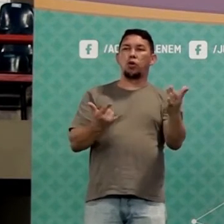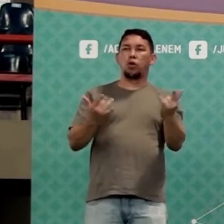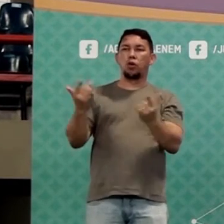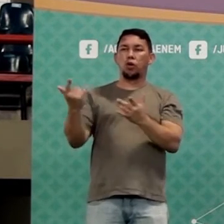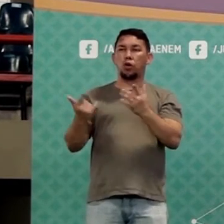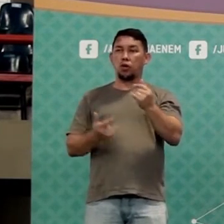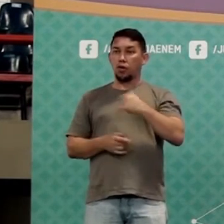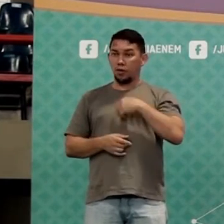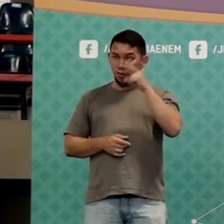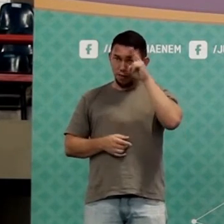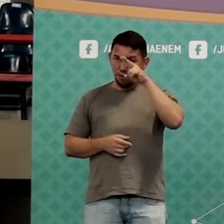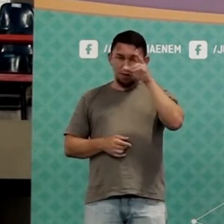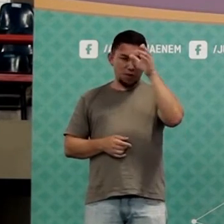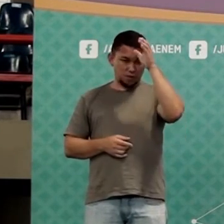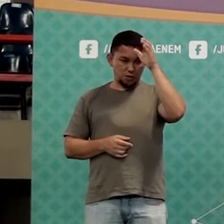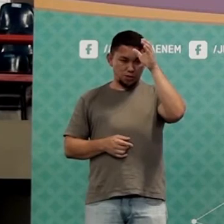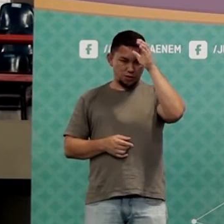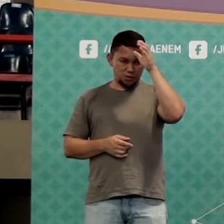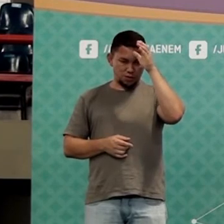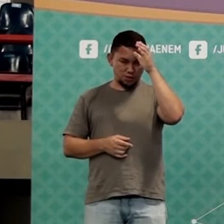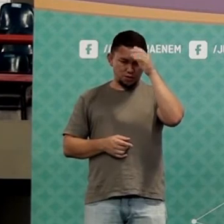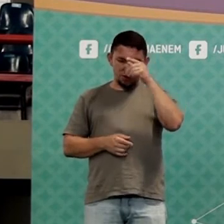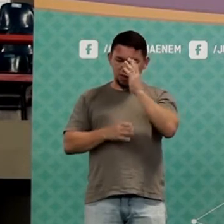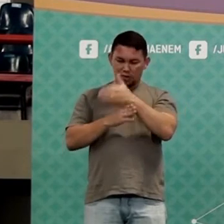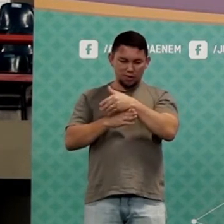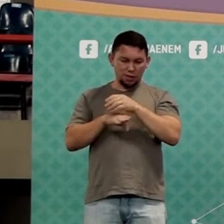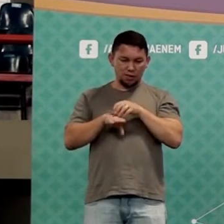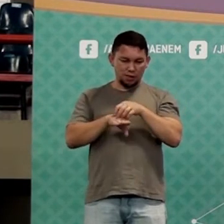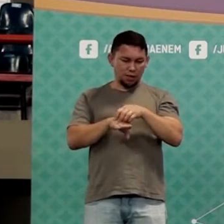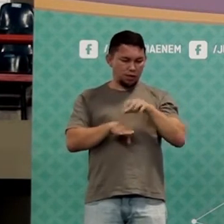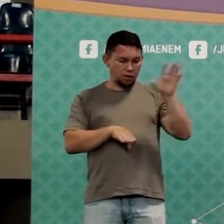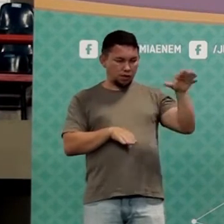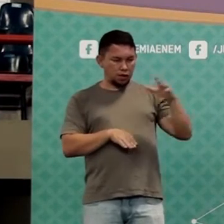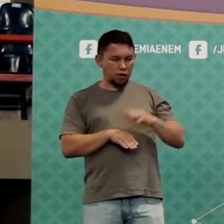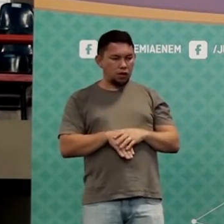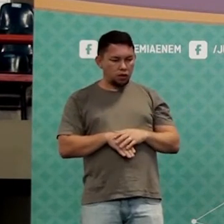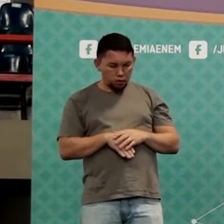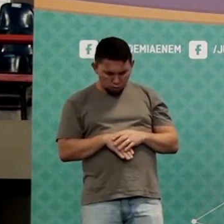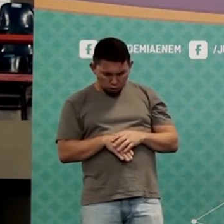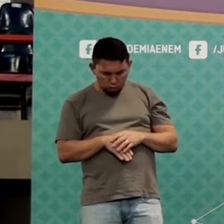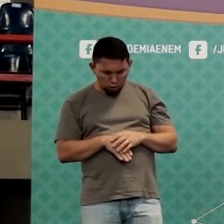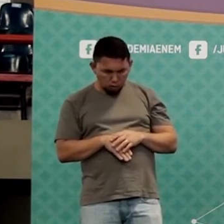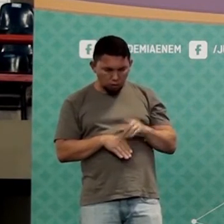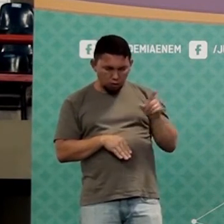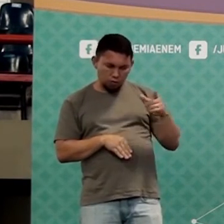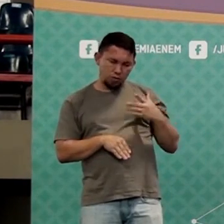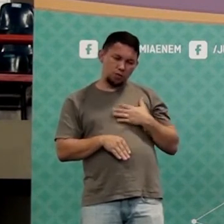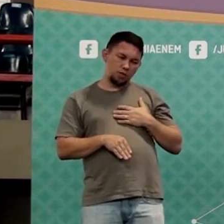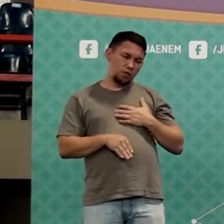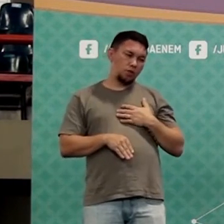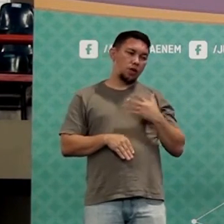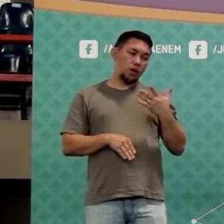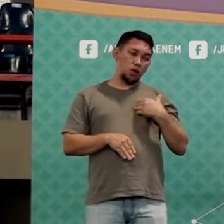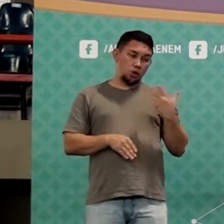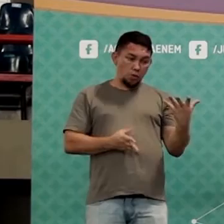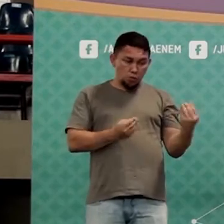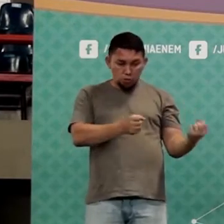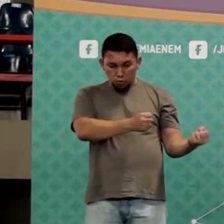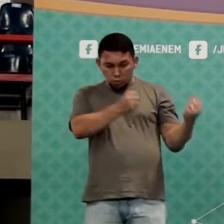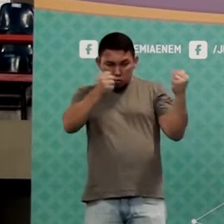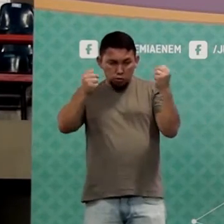do Peter Parker chega para Peter e diz: Peter, grandes